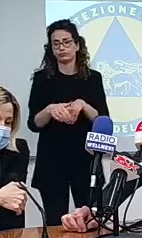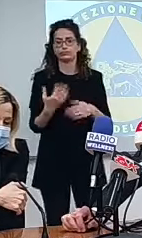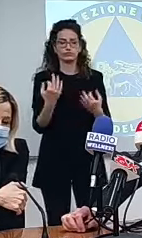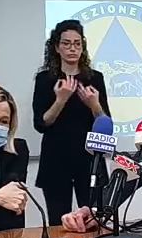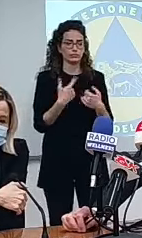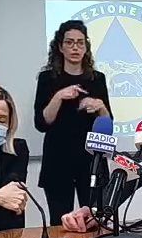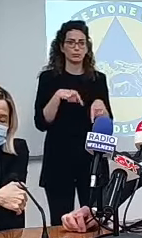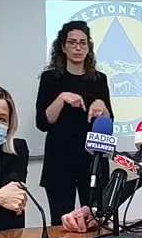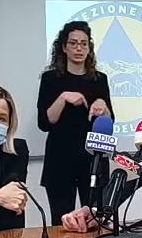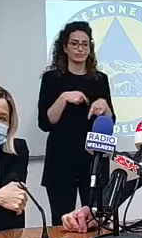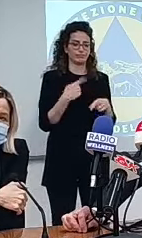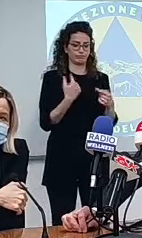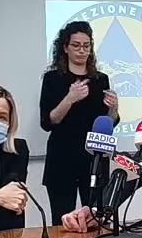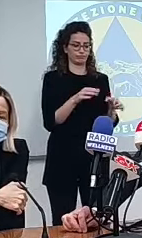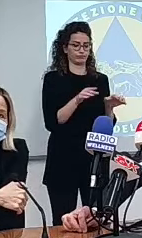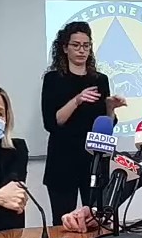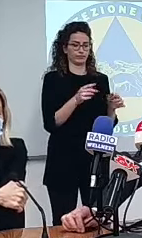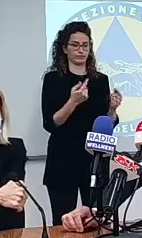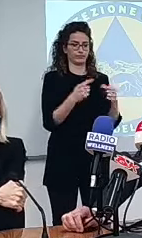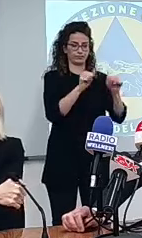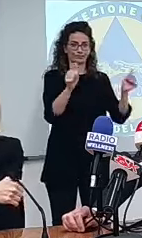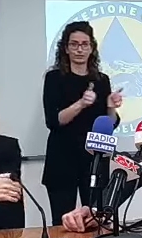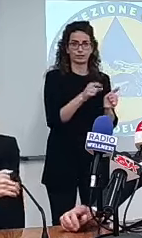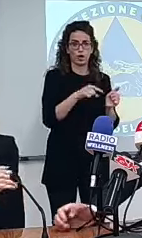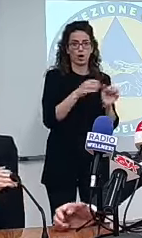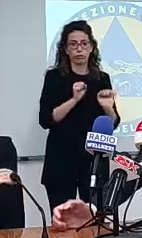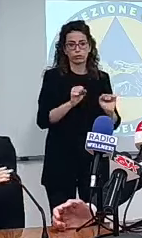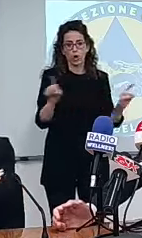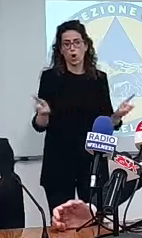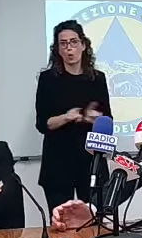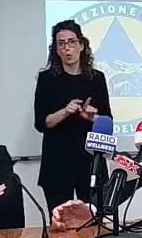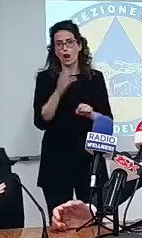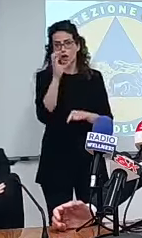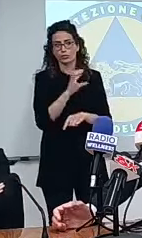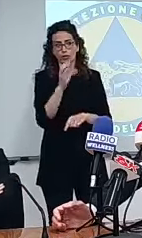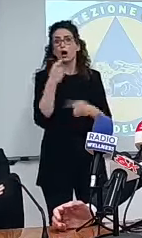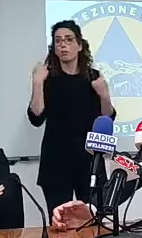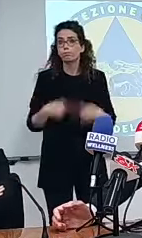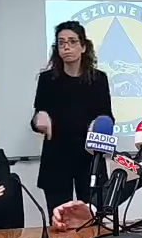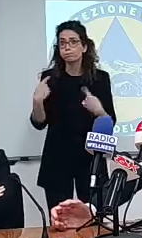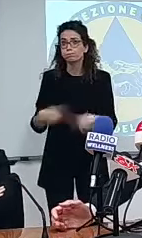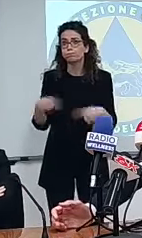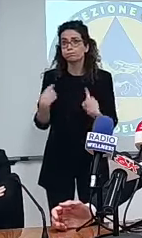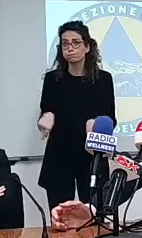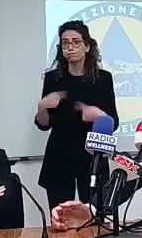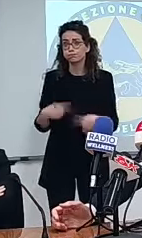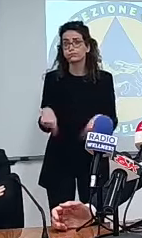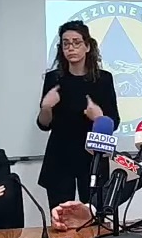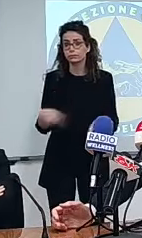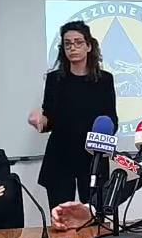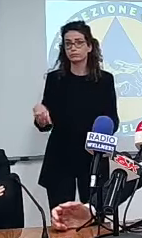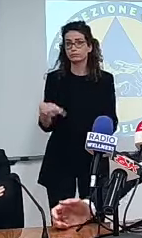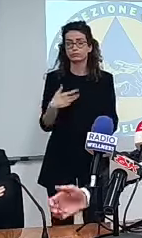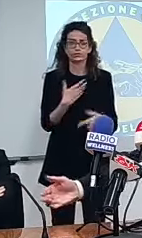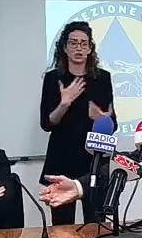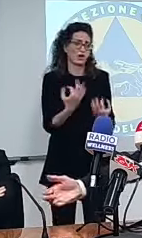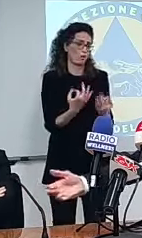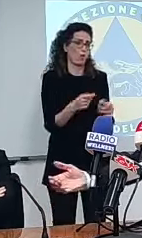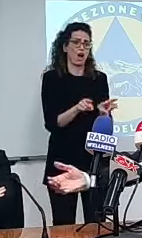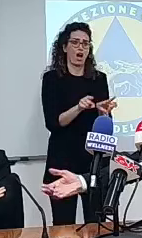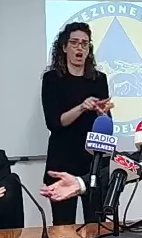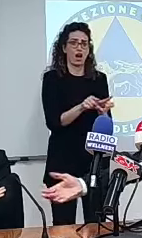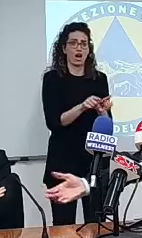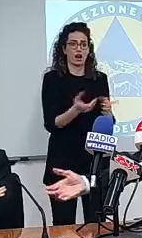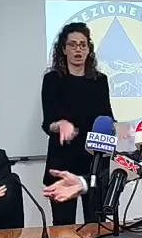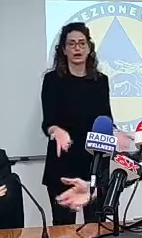ma questa formula può essere utilizzata per i turisti o no? Cioè, ma a noi non sembra dici bene, a noi non sembra... È una cosa analoga più o meno, sul